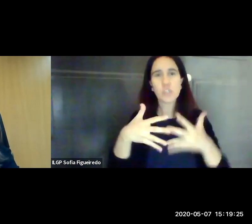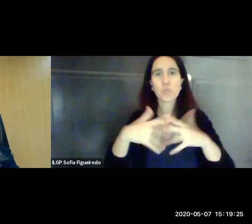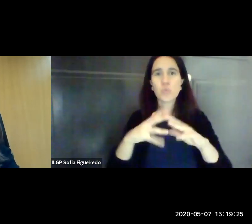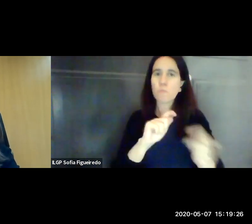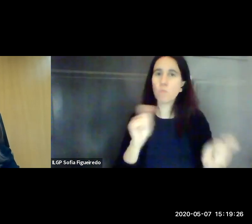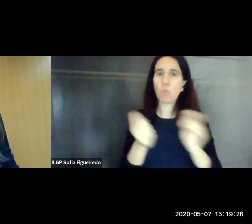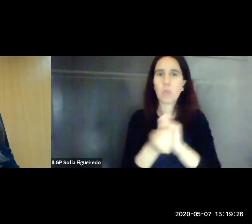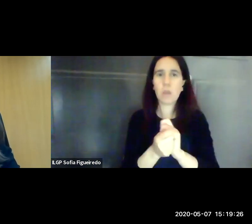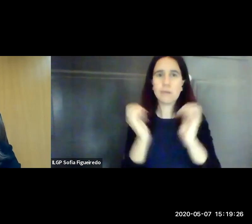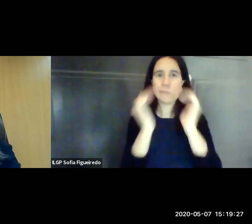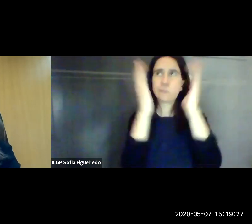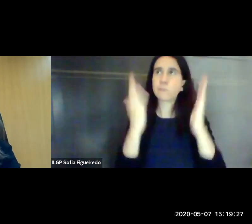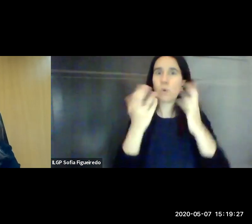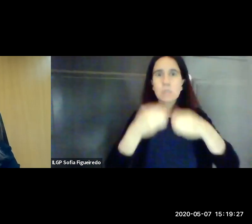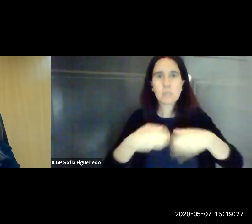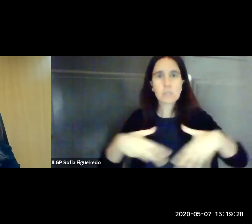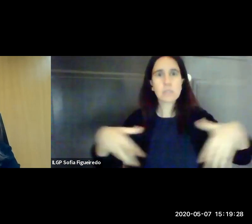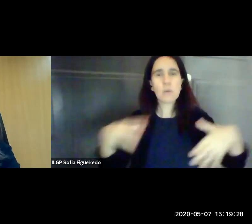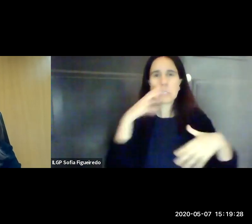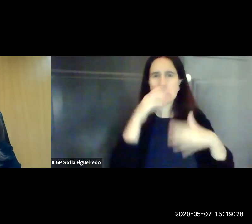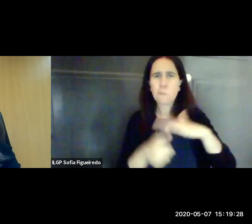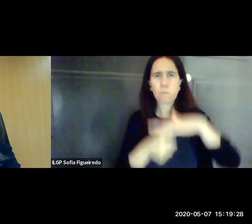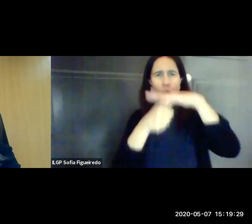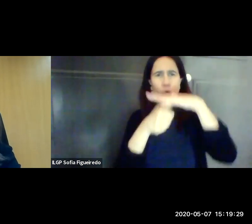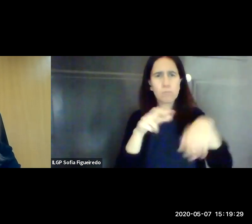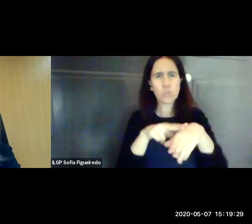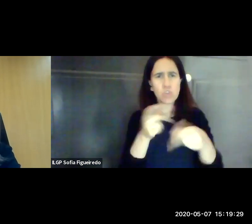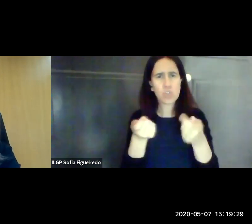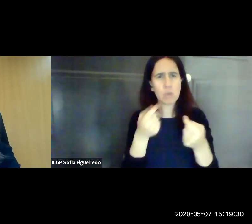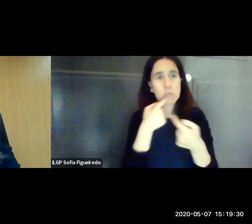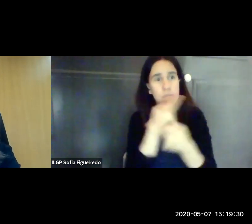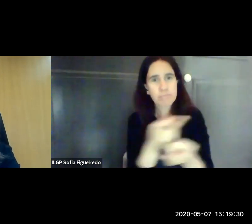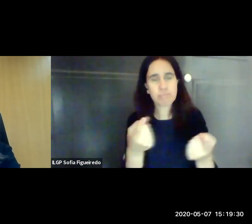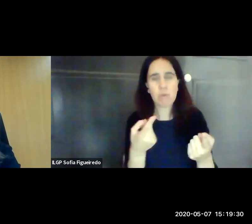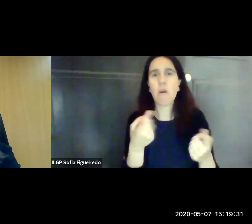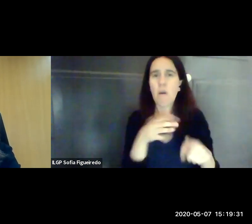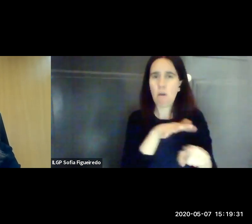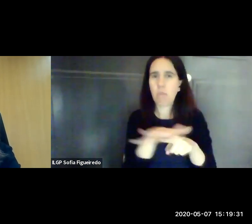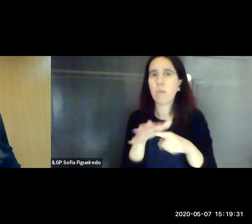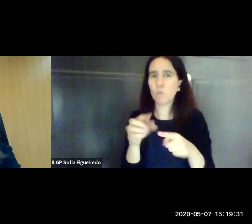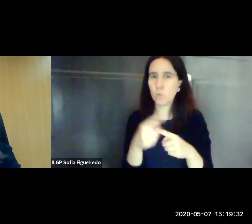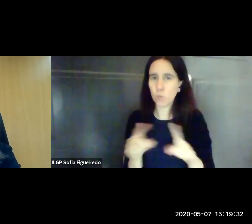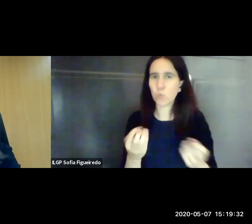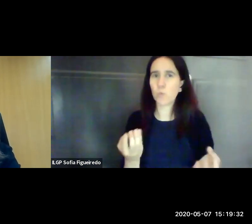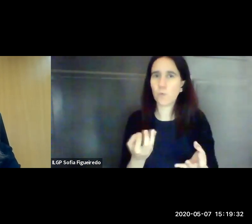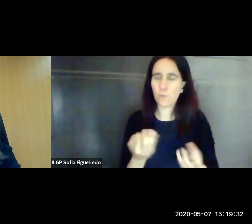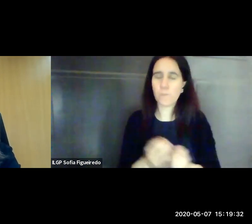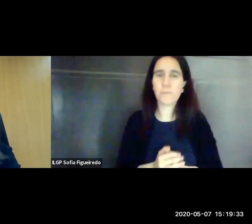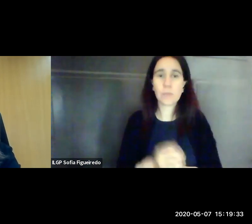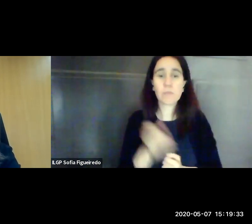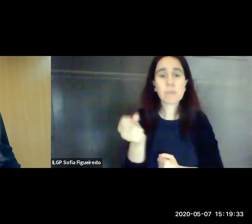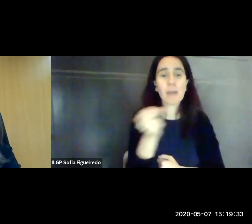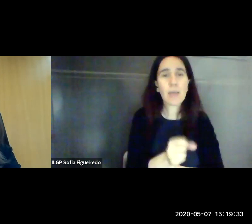numa organização, se for a gestão de topo a comunicá-la, ela terá com certeza um impacto diferente. Portanto, escolher quem